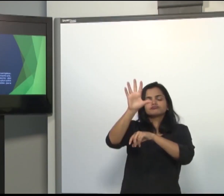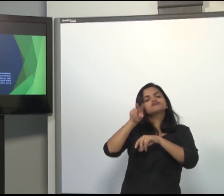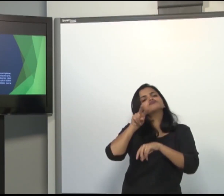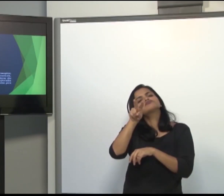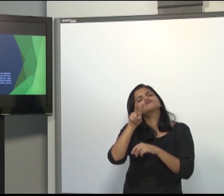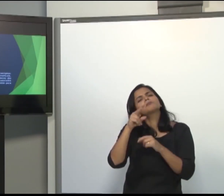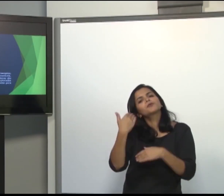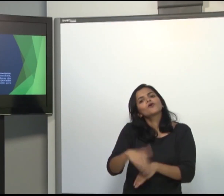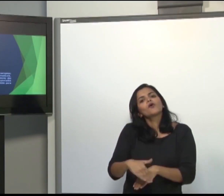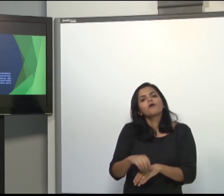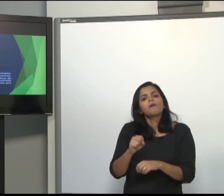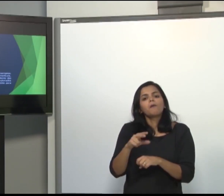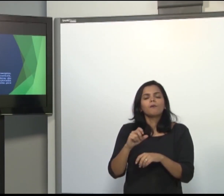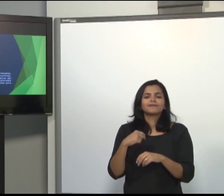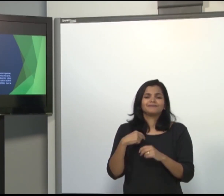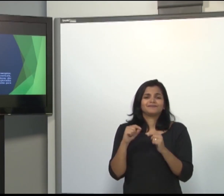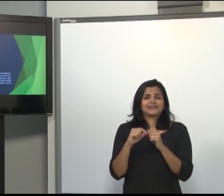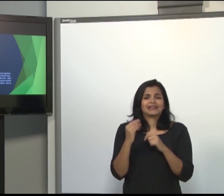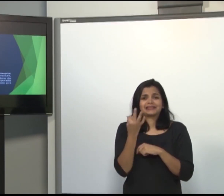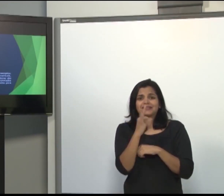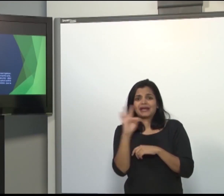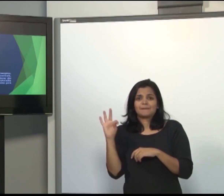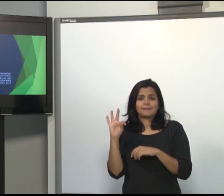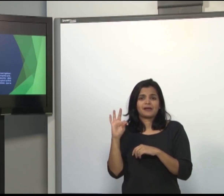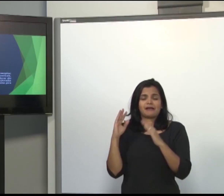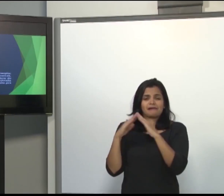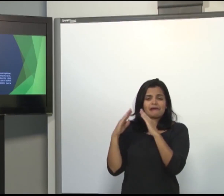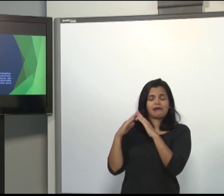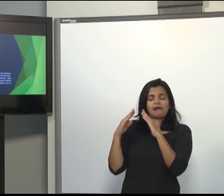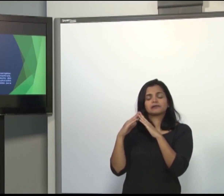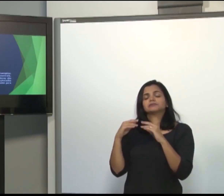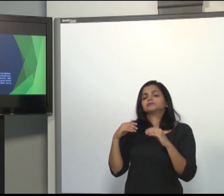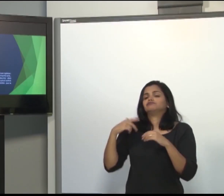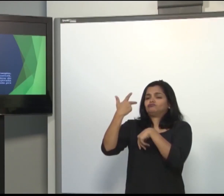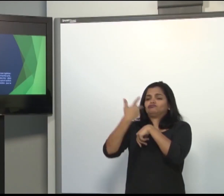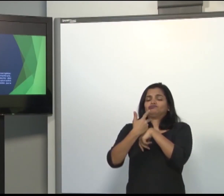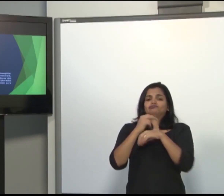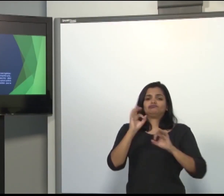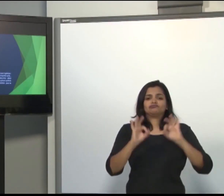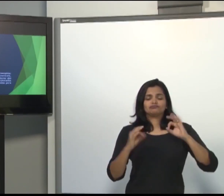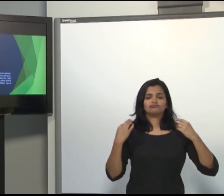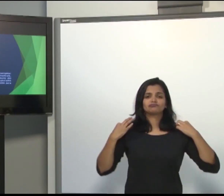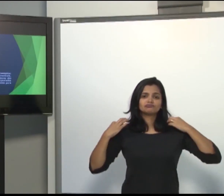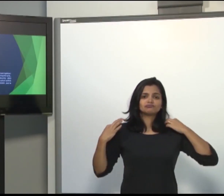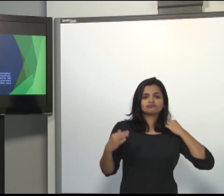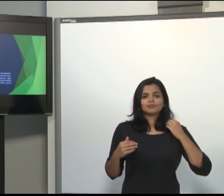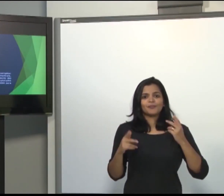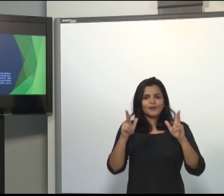língua de sinais, podendo utilizar data show, computadores nesse momento da prova.